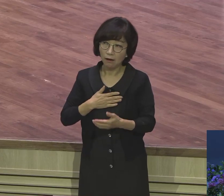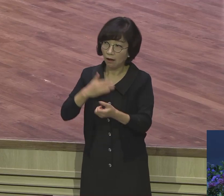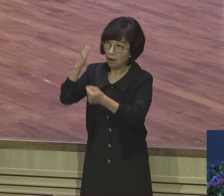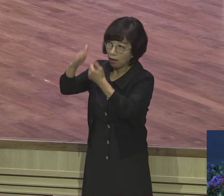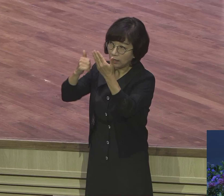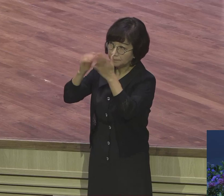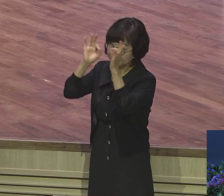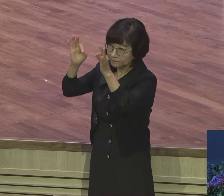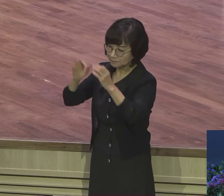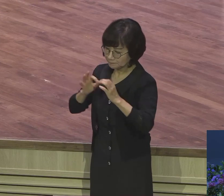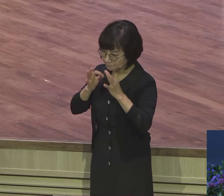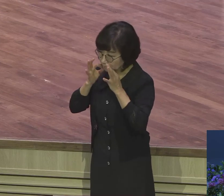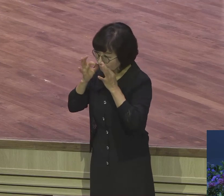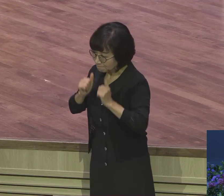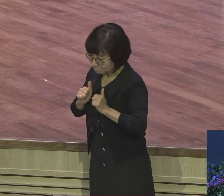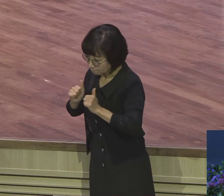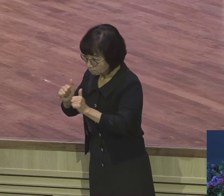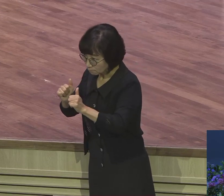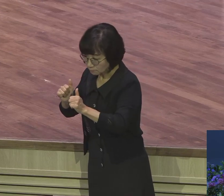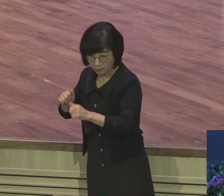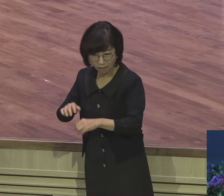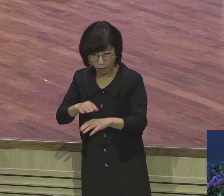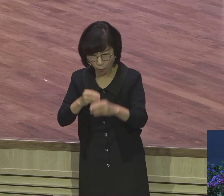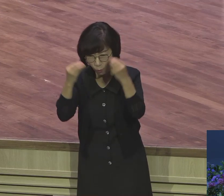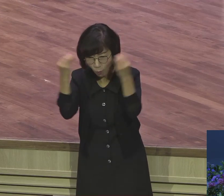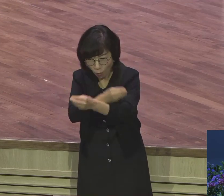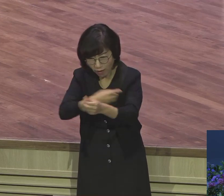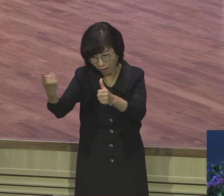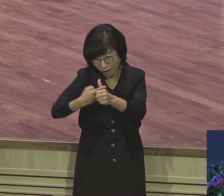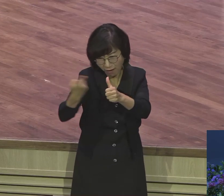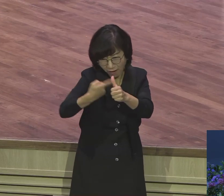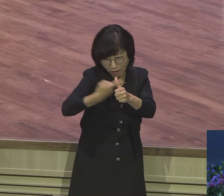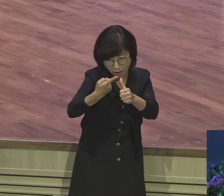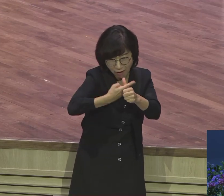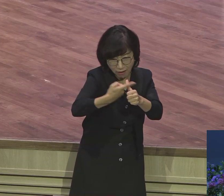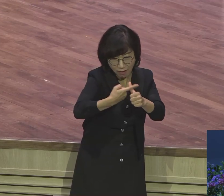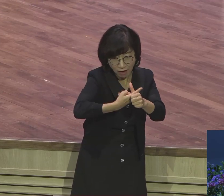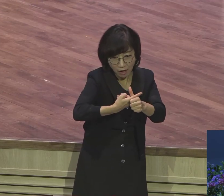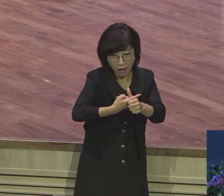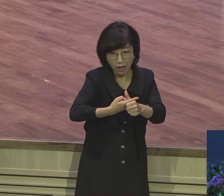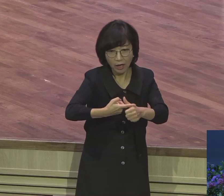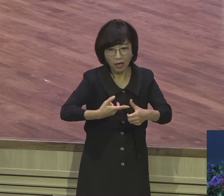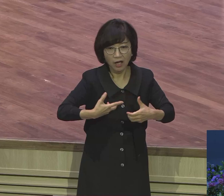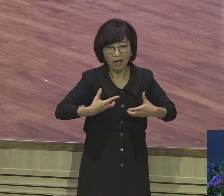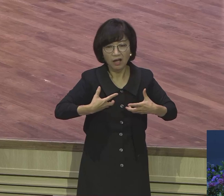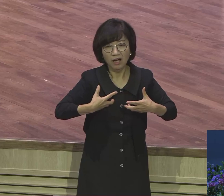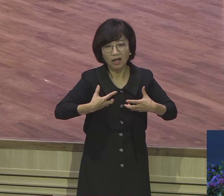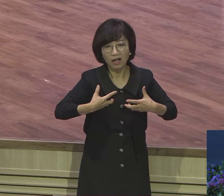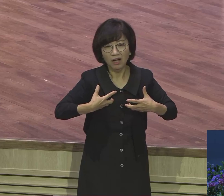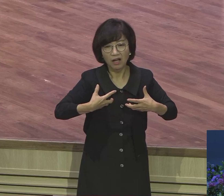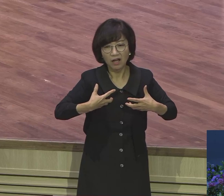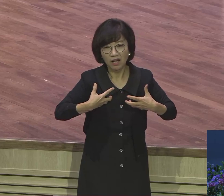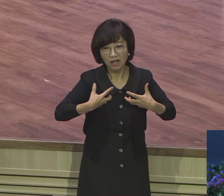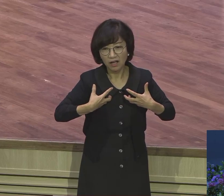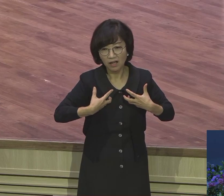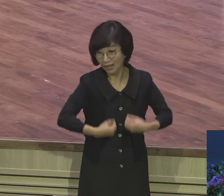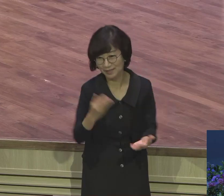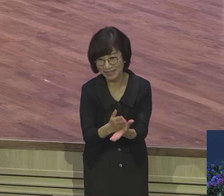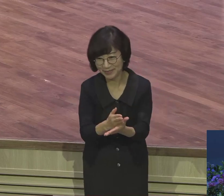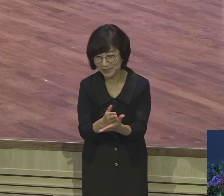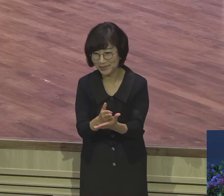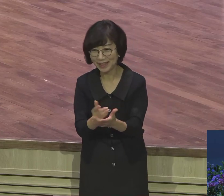다 했는데 돌아오는 거는 완전히 이상하게 돌아와 그때 그때 어떻게 돼요? 더